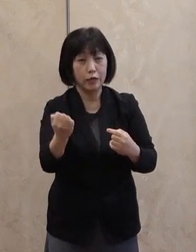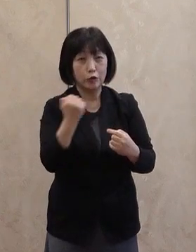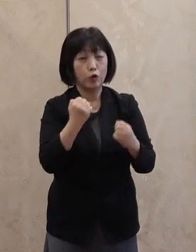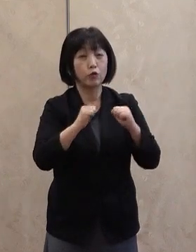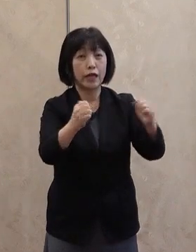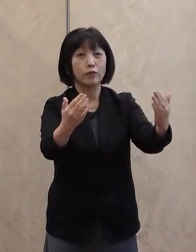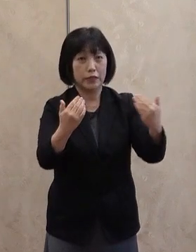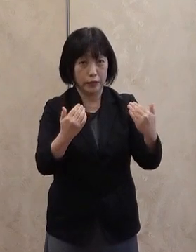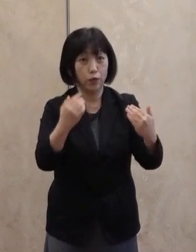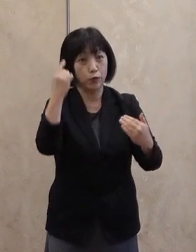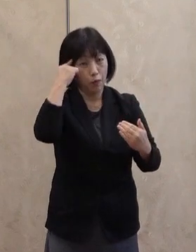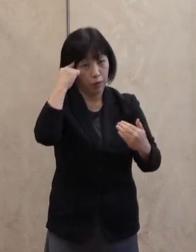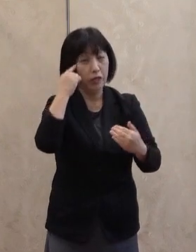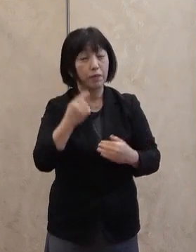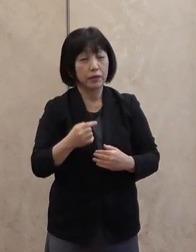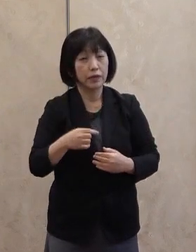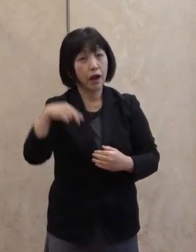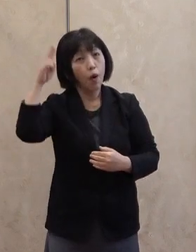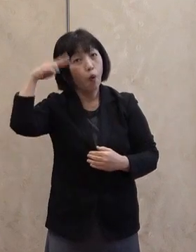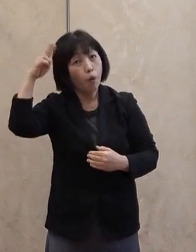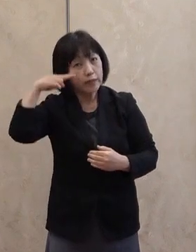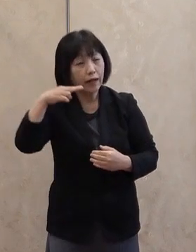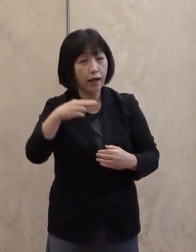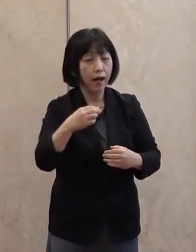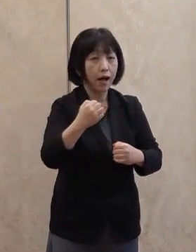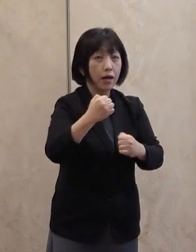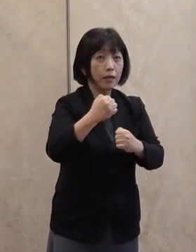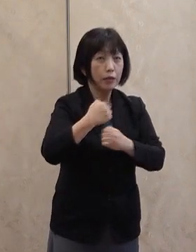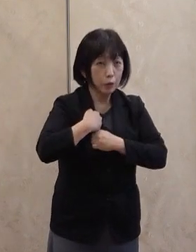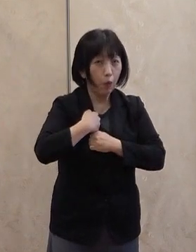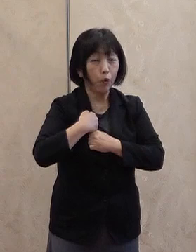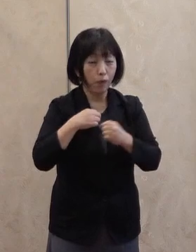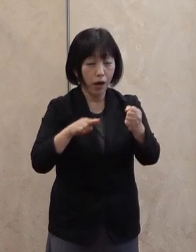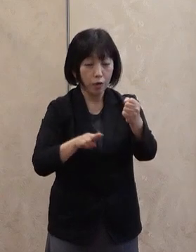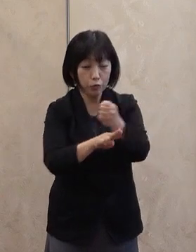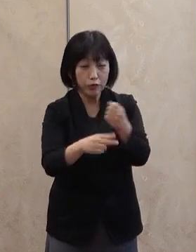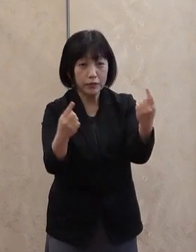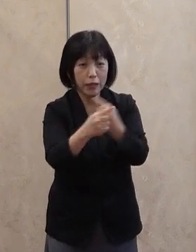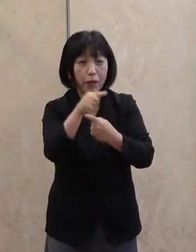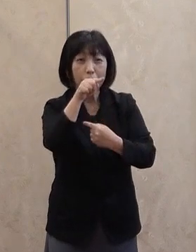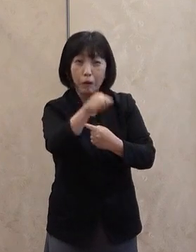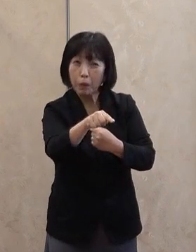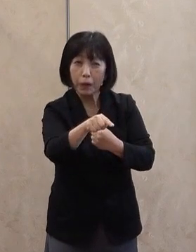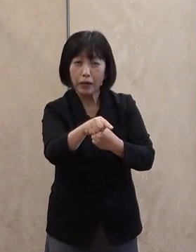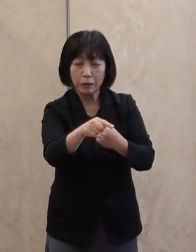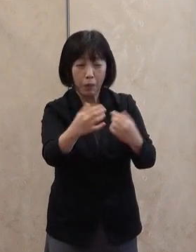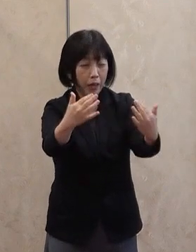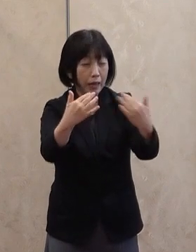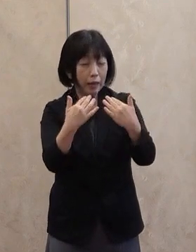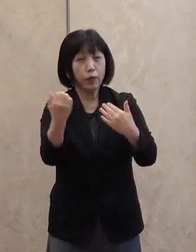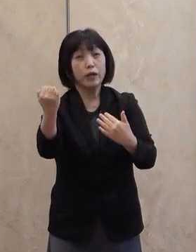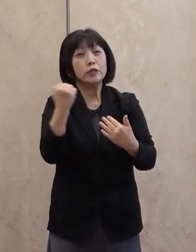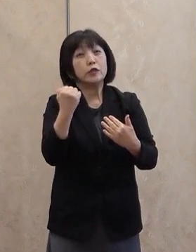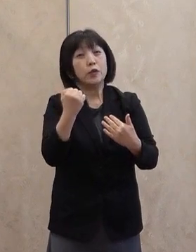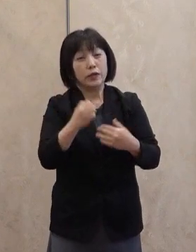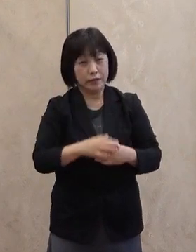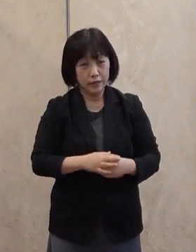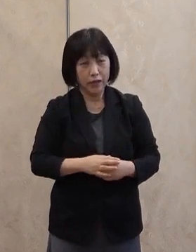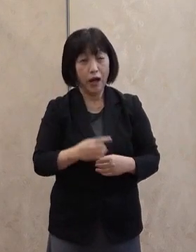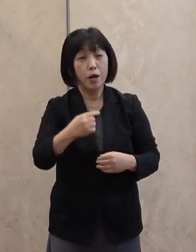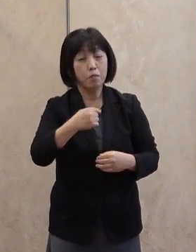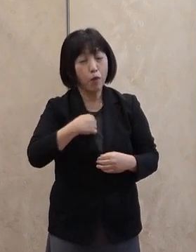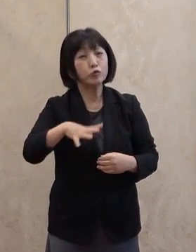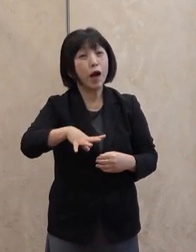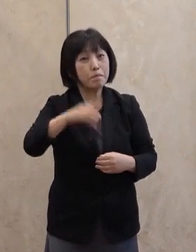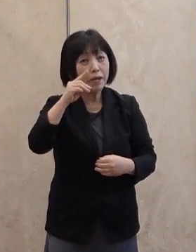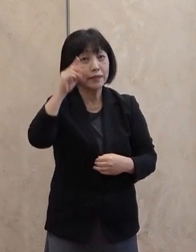大阪においては大阪兵庫今この変異株が猛威を振るっているという状況でもありますので、僕自身はまずはこの大阪の対